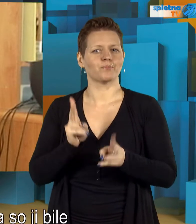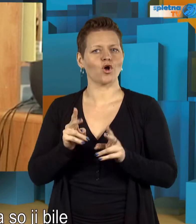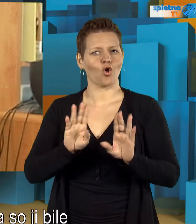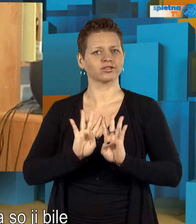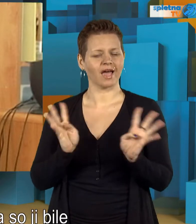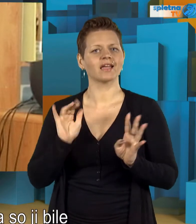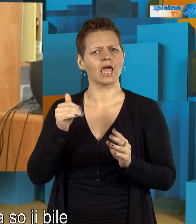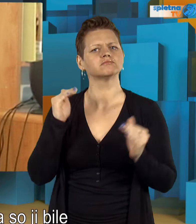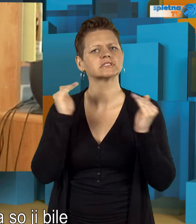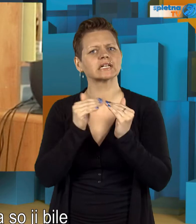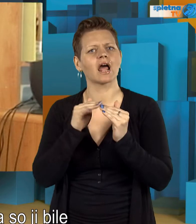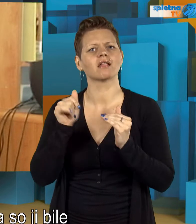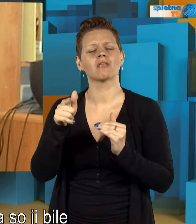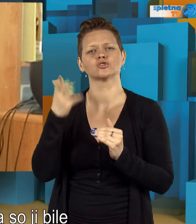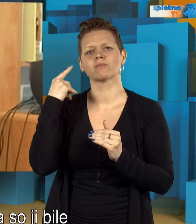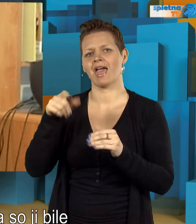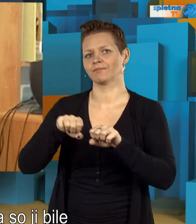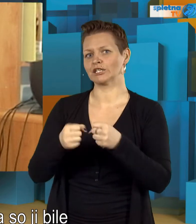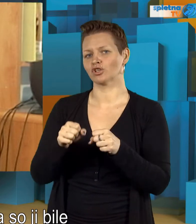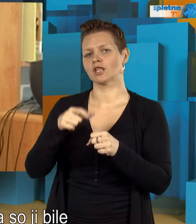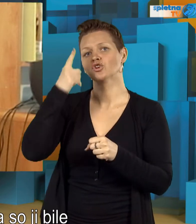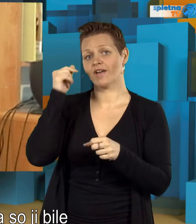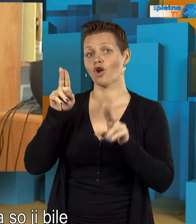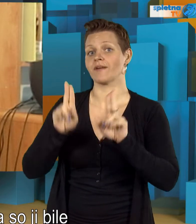Porota je potrdila, da so ji bile kršene človekove pravice.